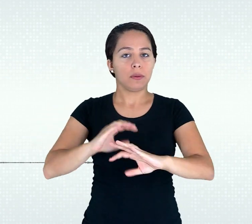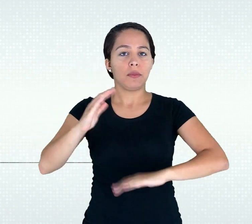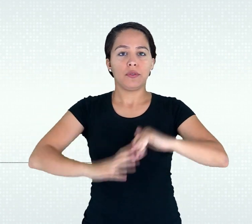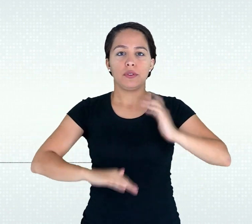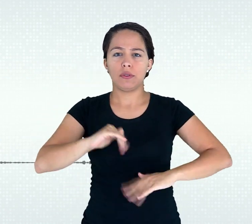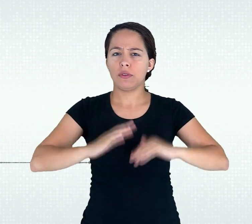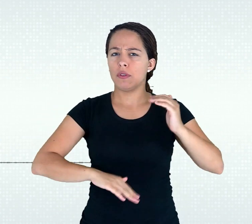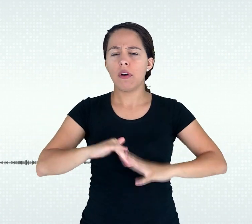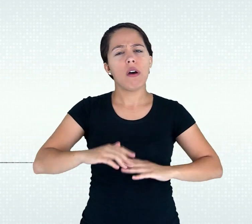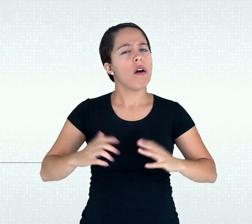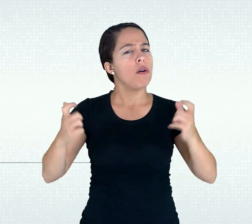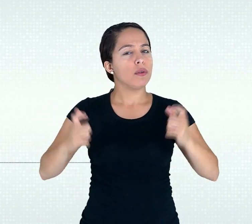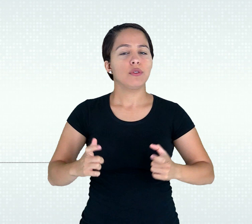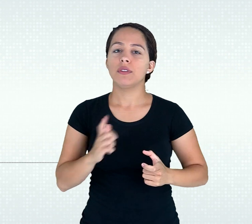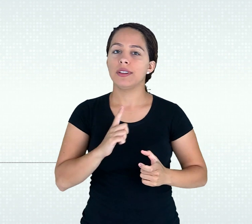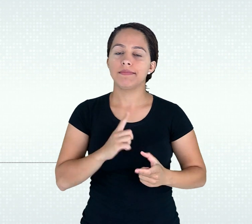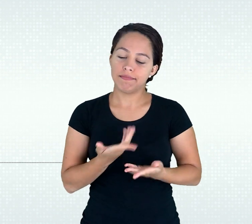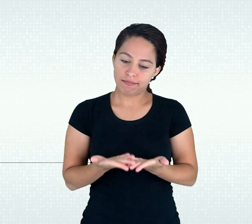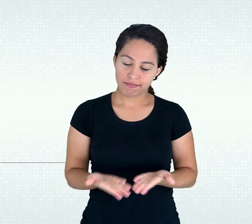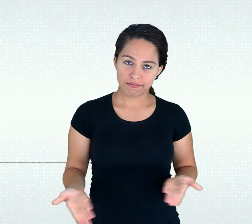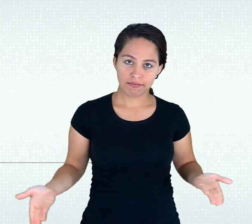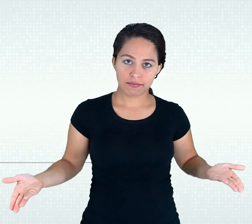disponibilizado abaixo